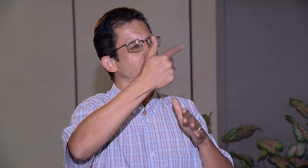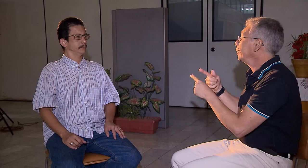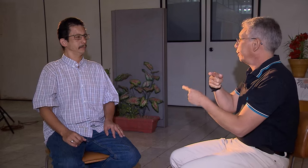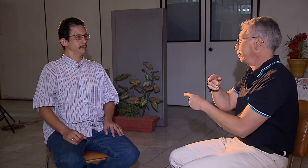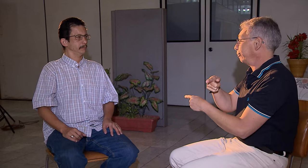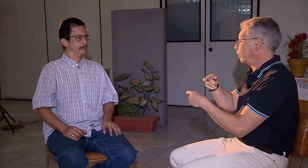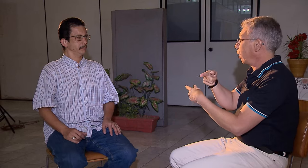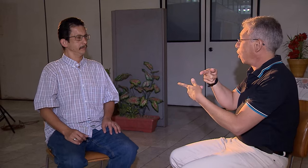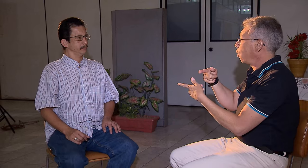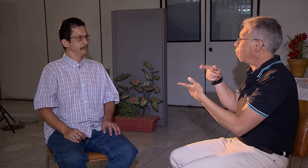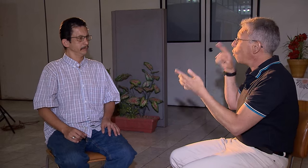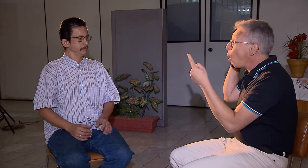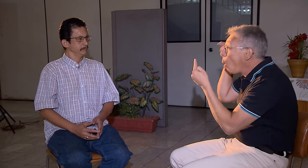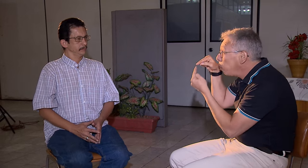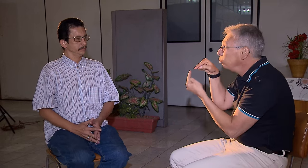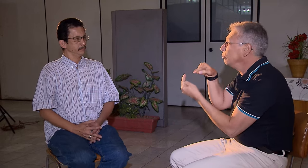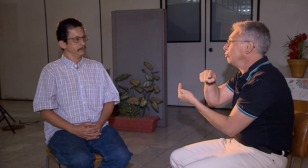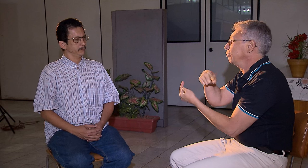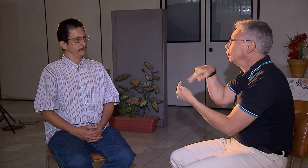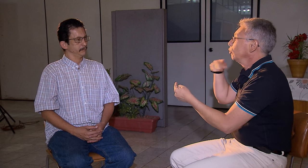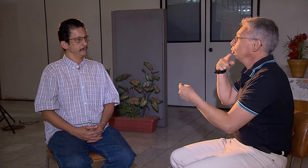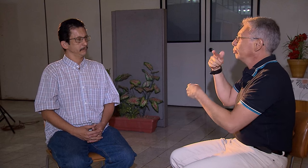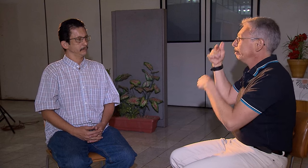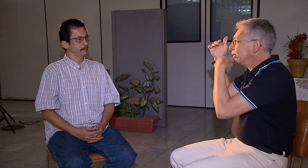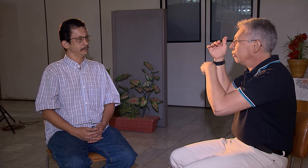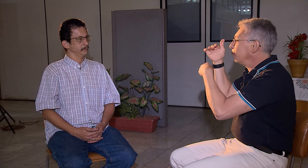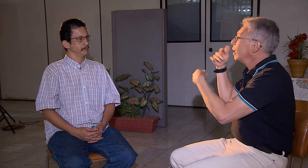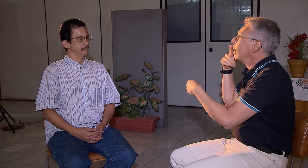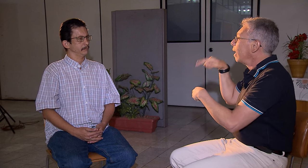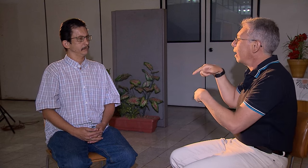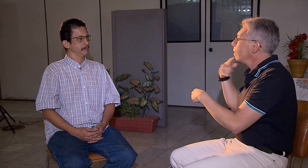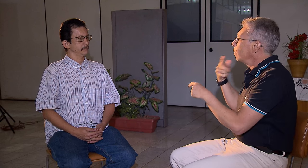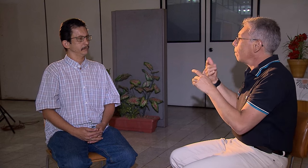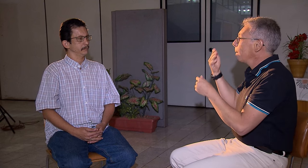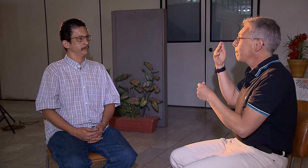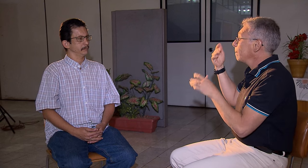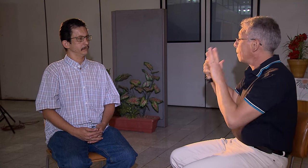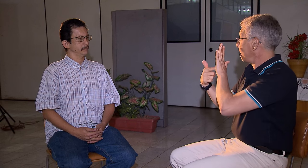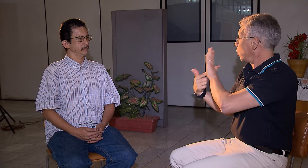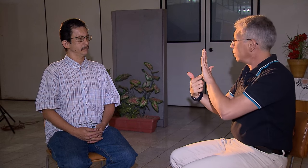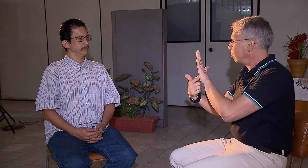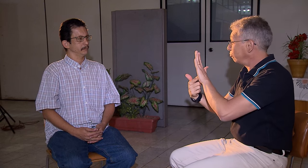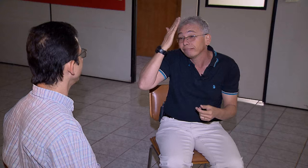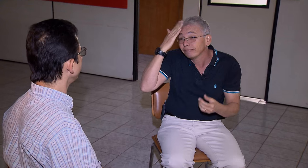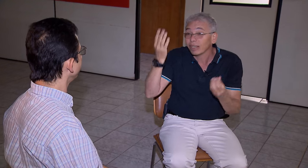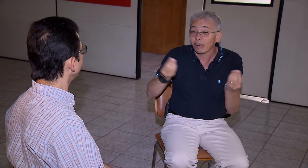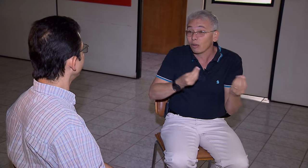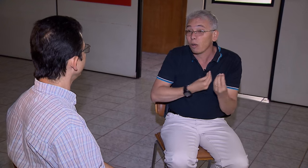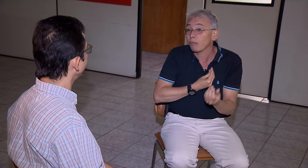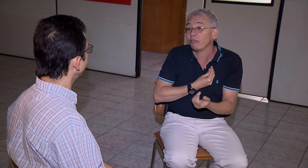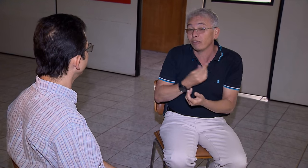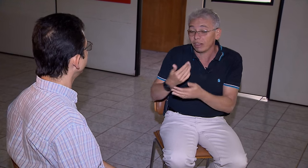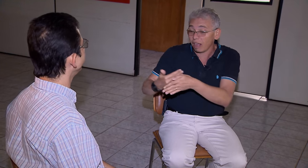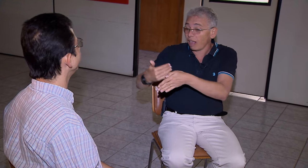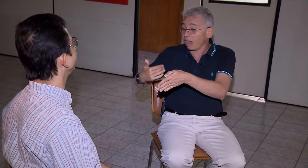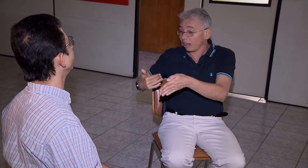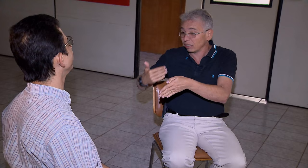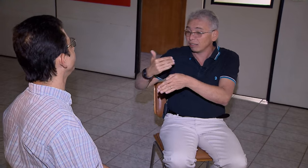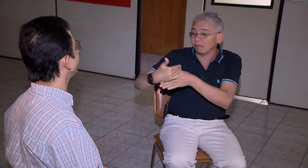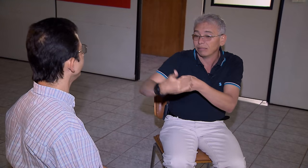conseguiu conquistar independência, algo que para muitos era algo pouco provável. Casado há 16 anos, ele e sua mulher, que também é surda,